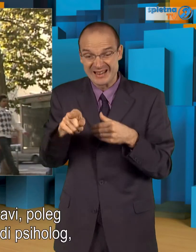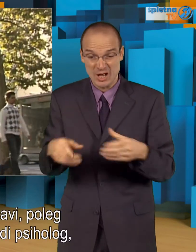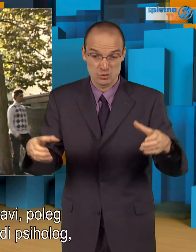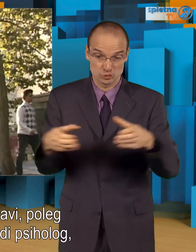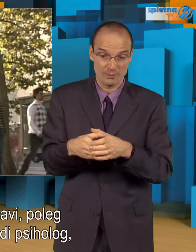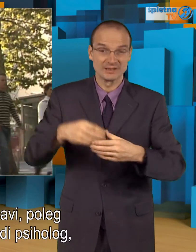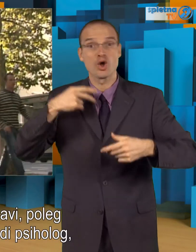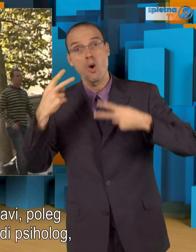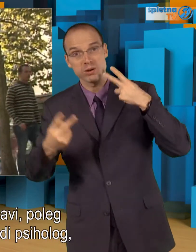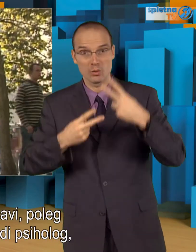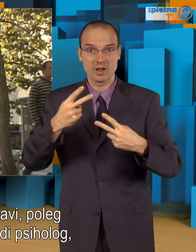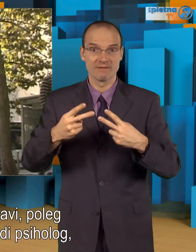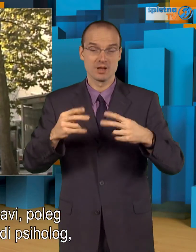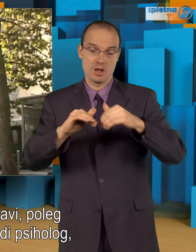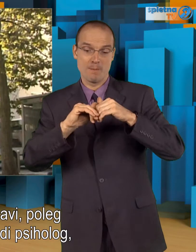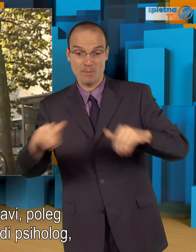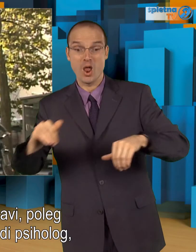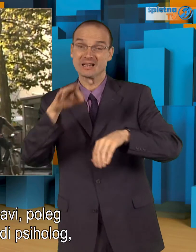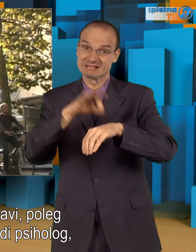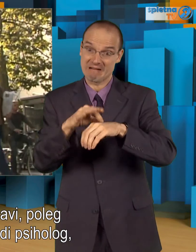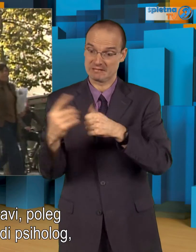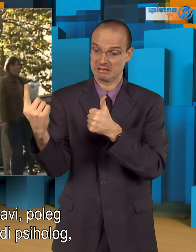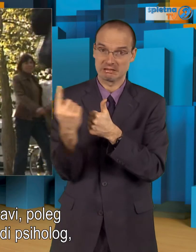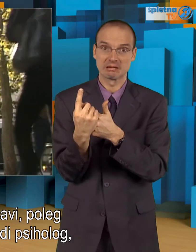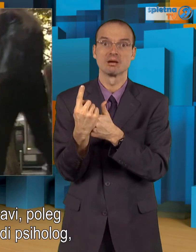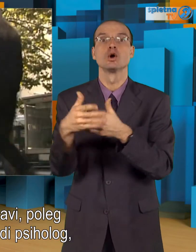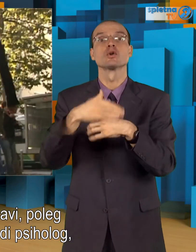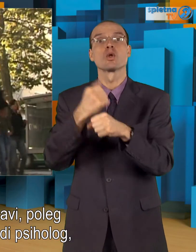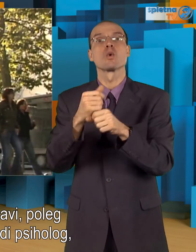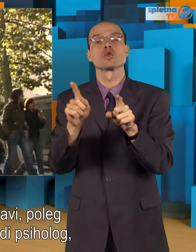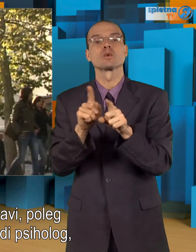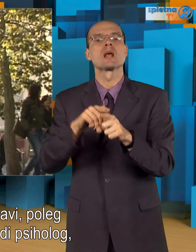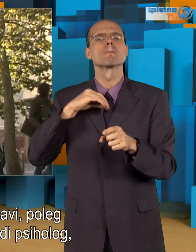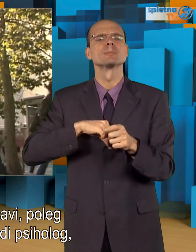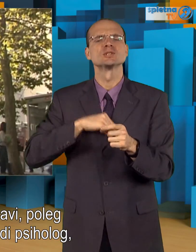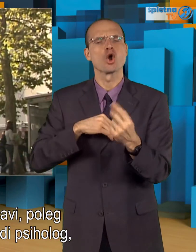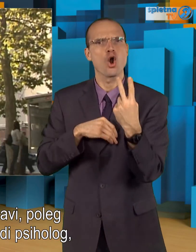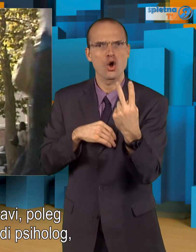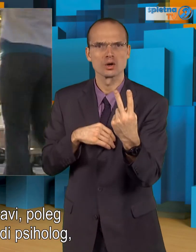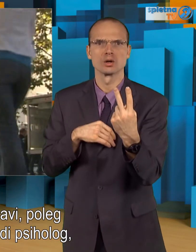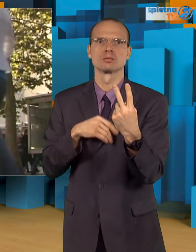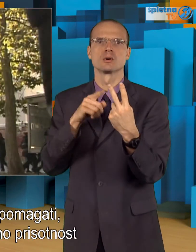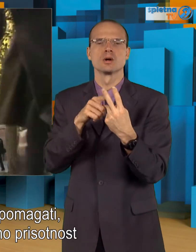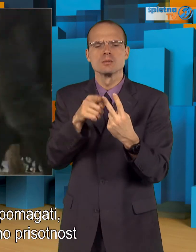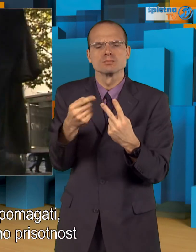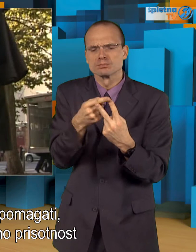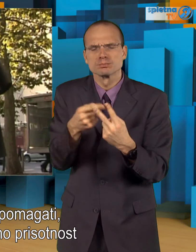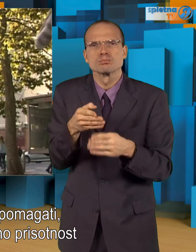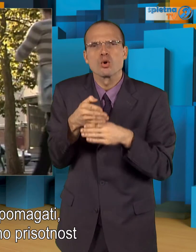Pri skupinski obravnavi poleg zdravnika sodeluje tudi psiholog, ki pacientom skuša pomagati, da se navadijo na